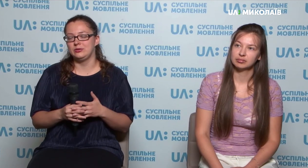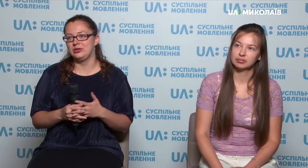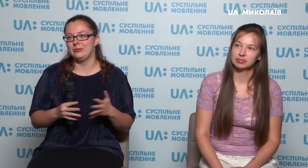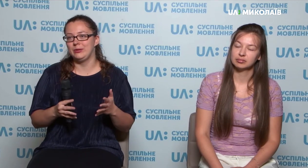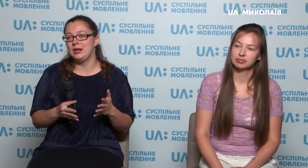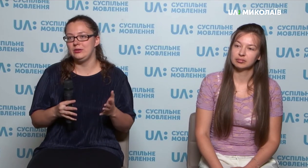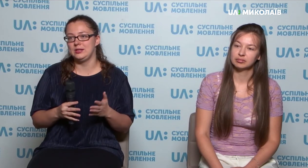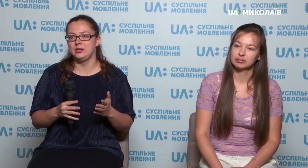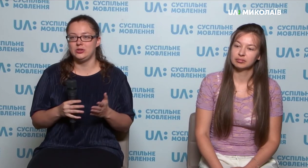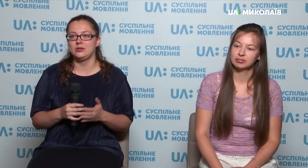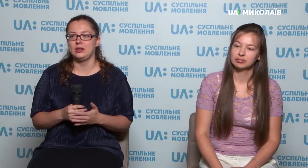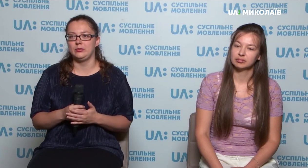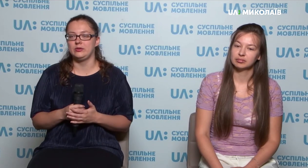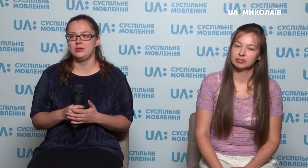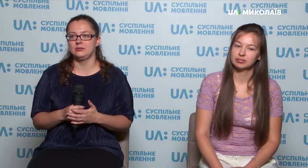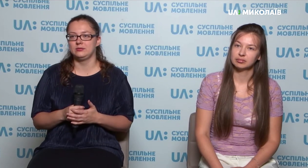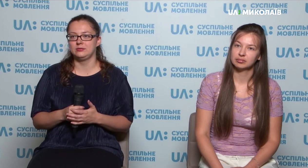б банально дізнатися, що трапилося.